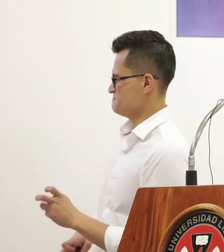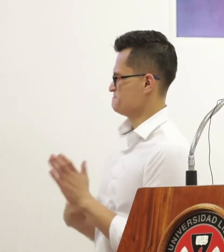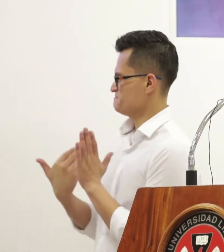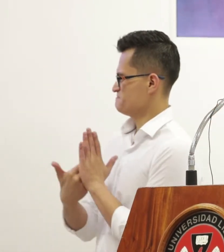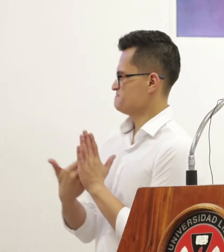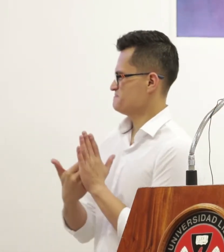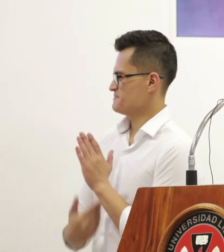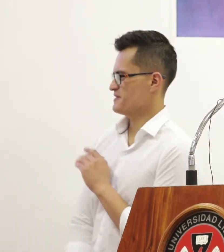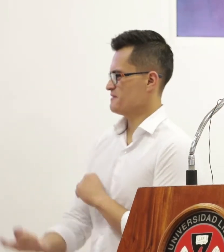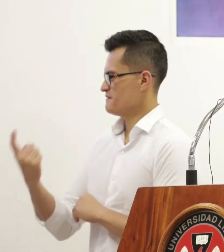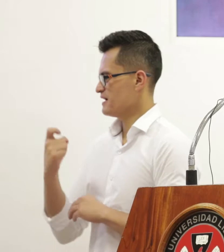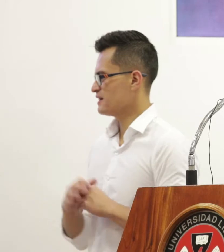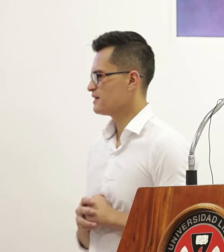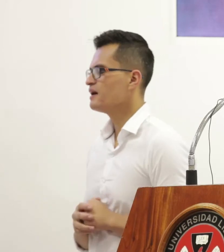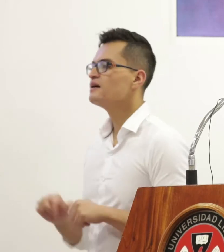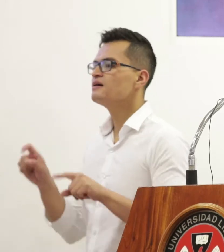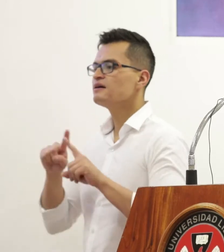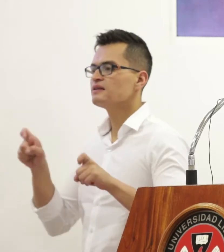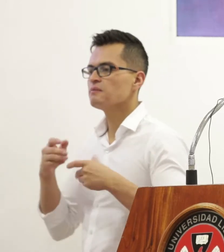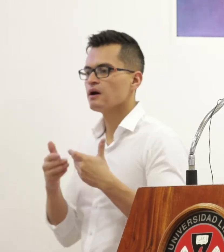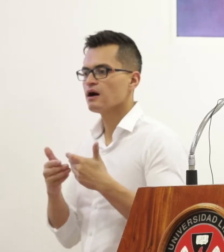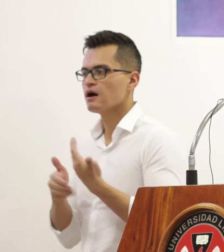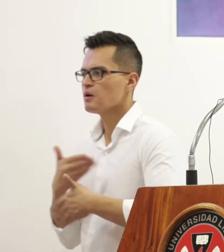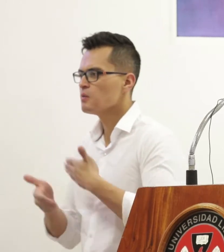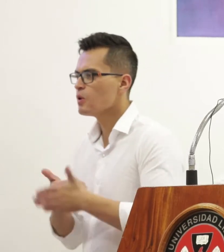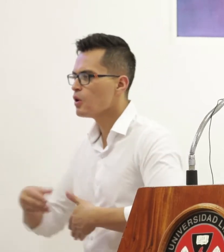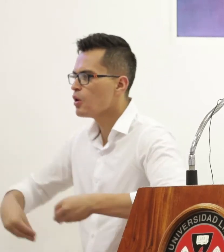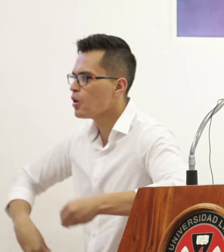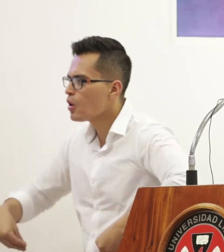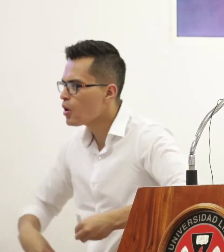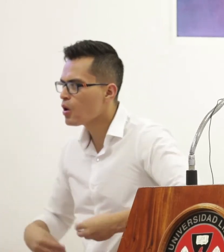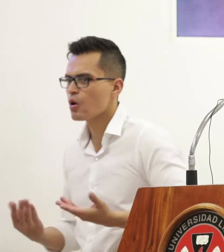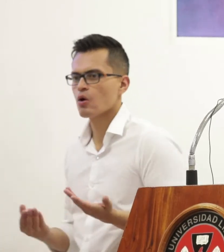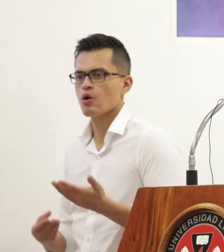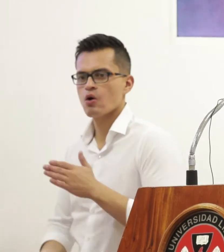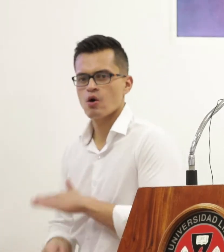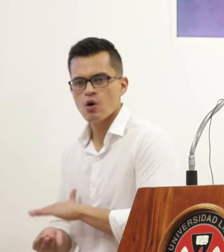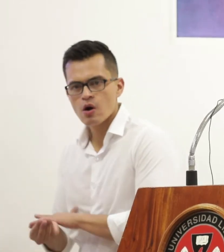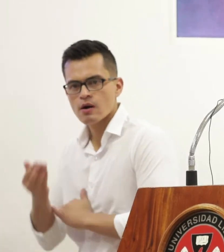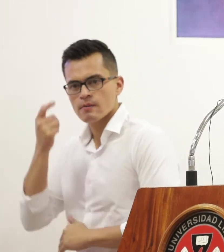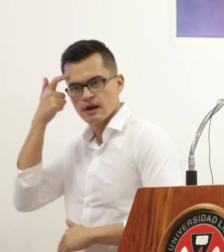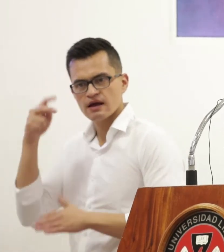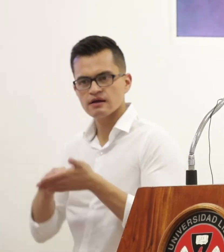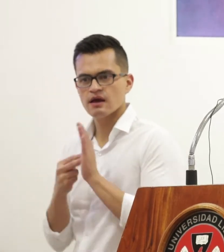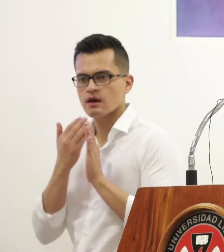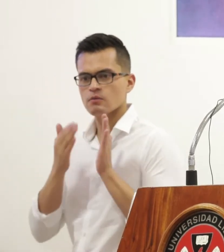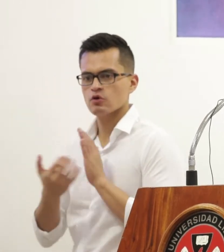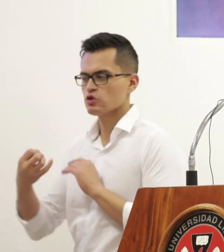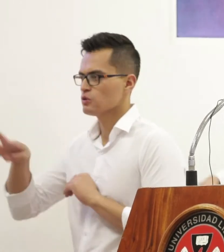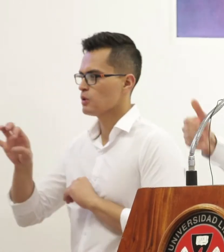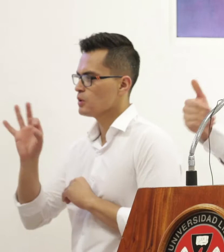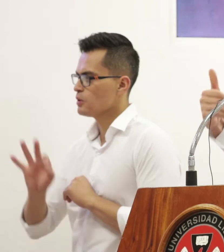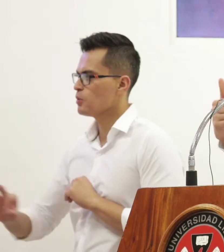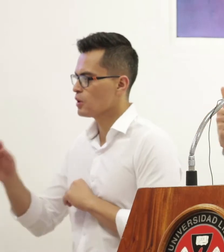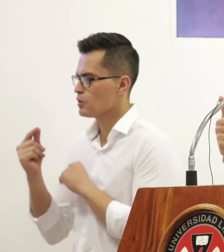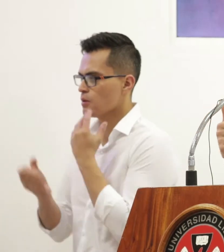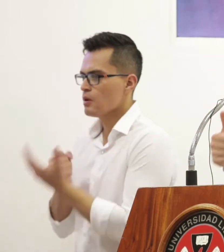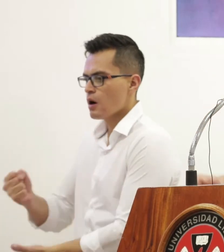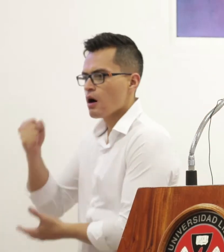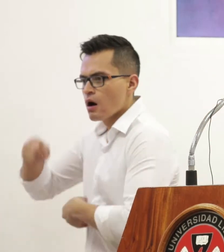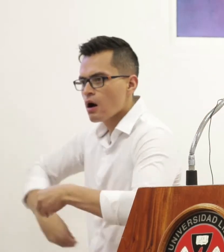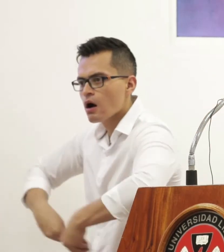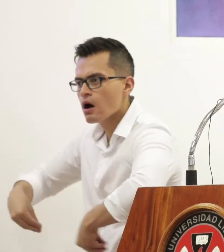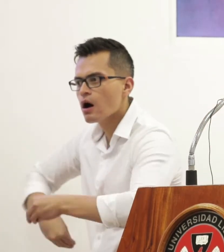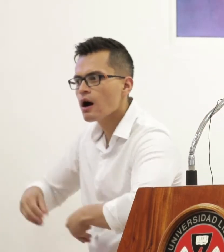del Producto Interno Bruto se lleva a la corrupción? ¿Cuántas cosas se podrían construir desde el punto de vista social? Pero lo grave que